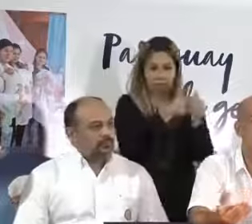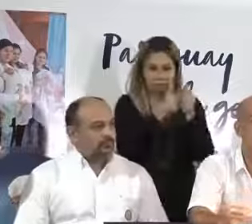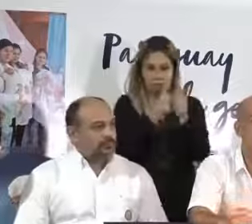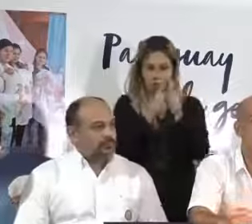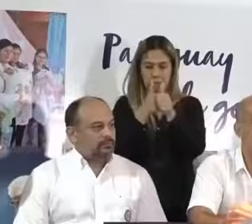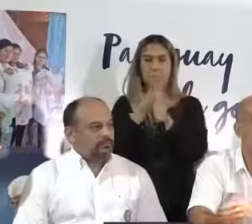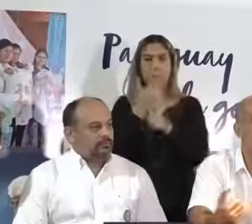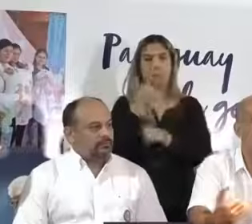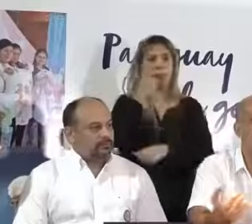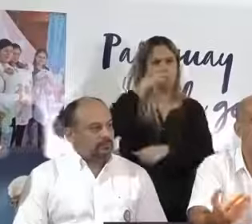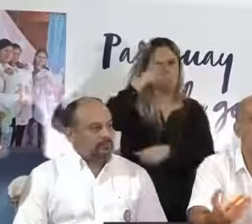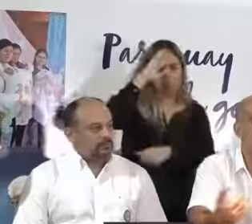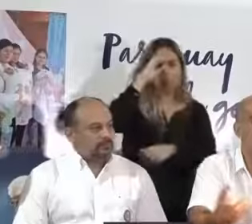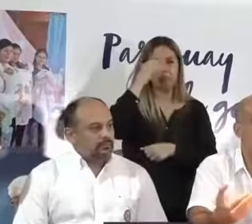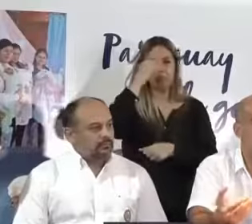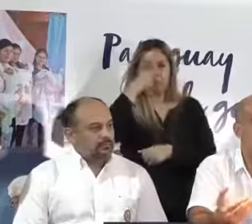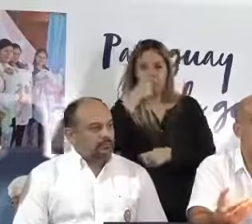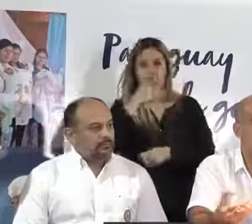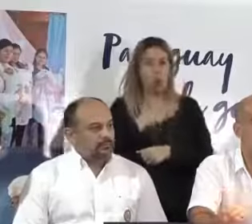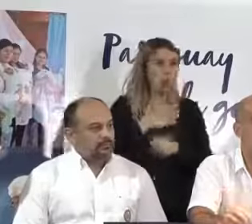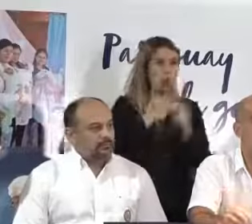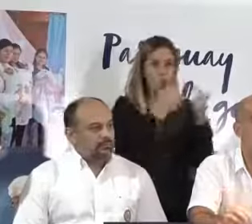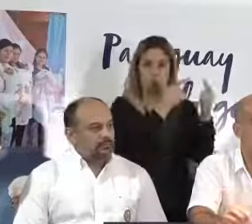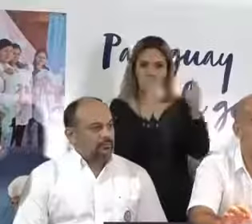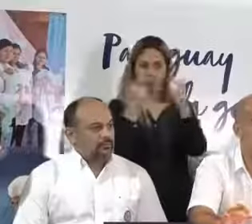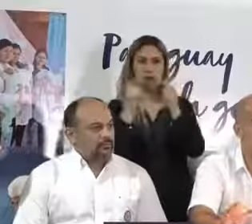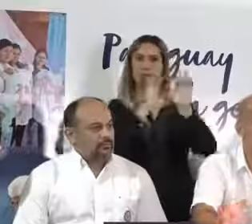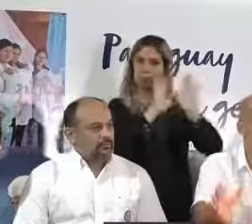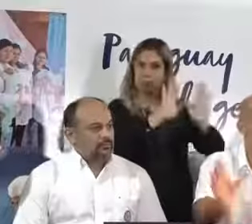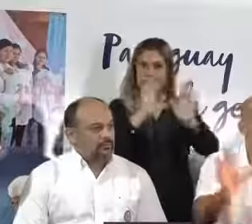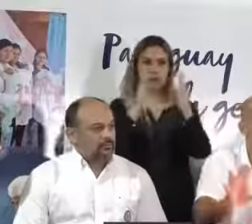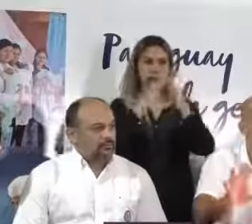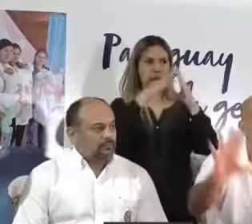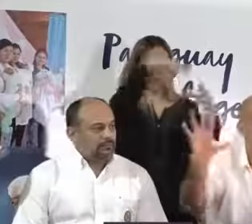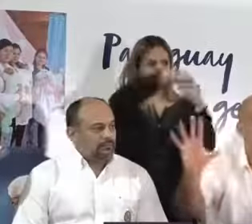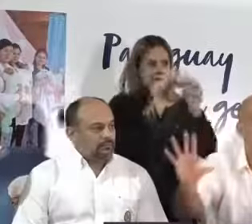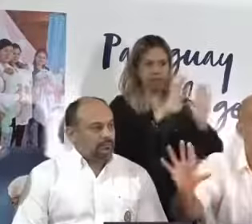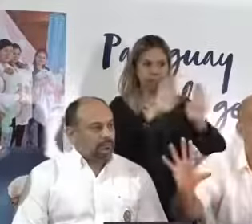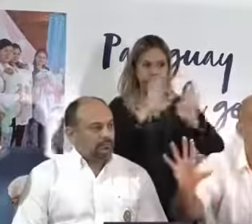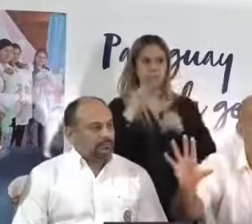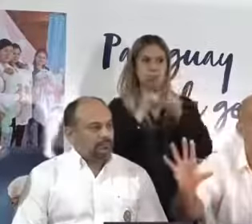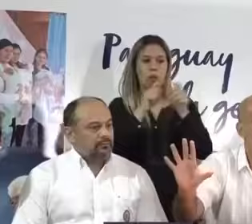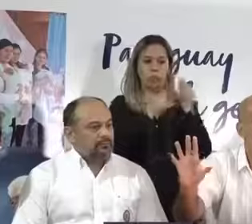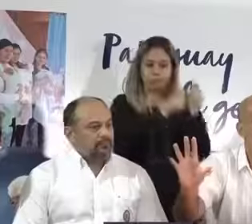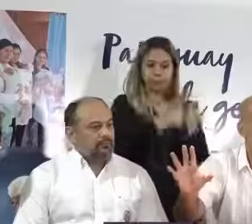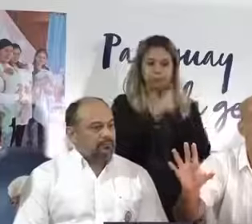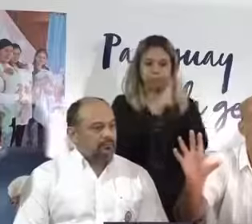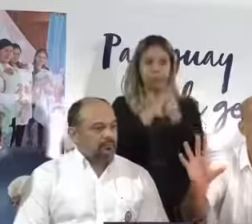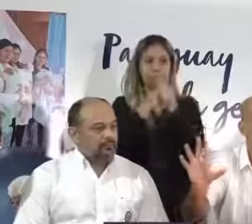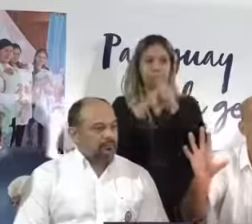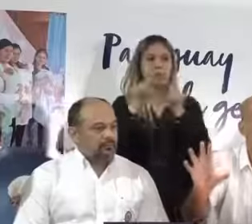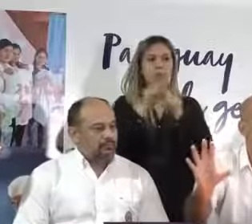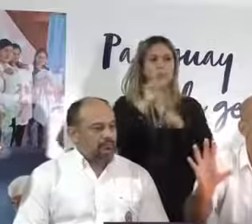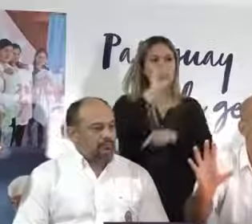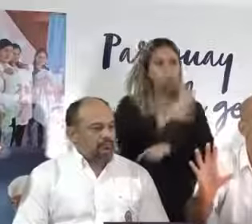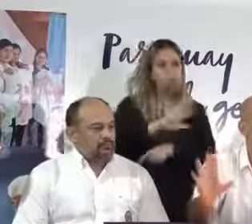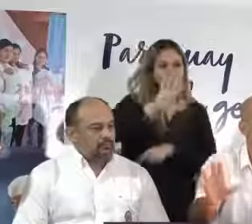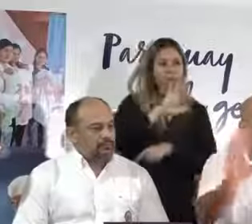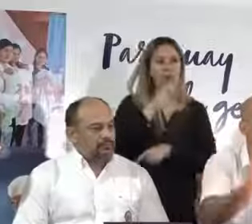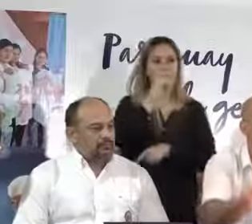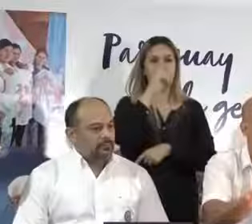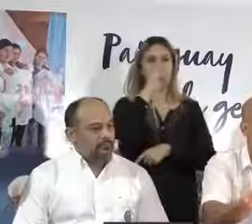síntomas en vigilancia en sus domicilios. Pero como caso sospechoso, vale decir, persona que proviene de un lugar de